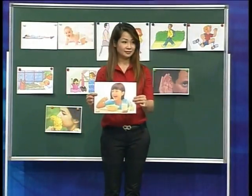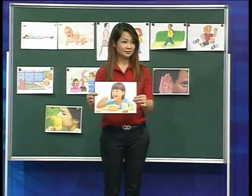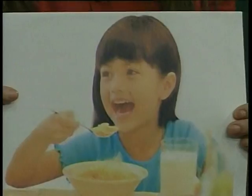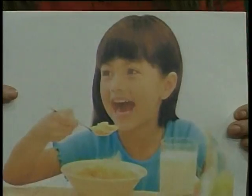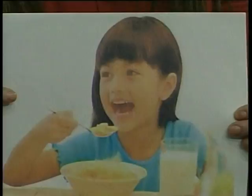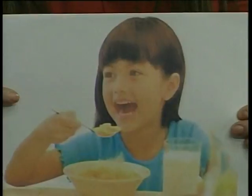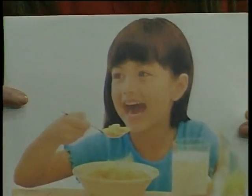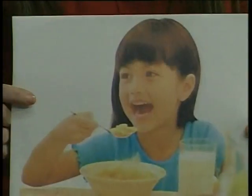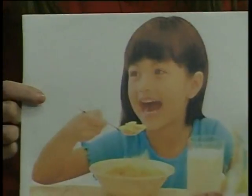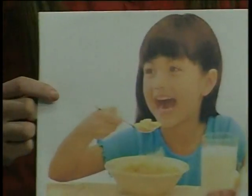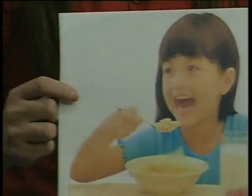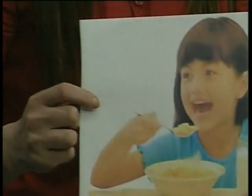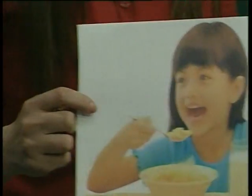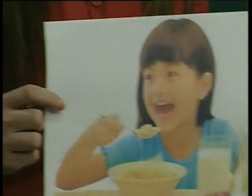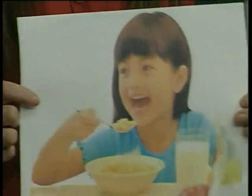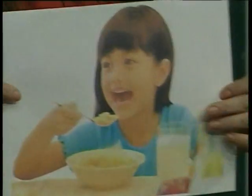Em hãy chú ý quan sát thật kỹ bức tranh tiếp theo này nhé